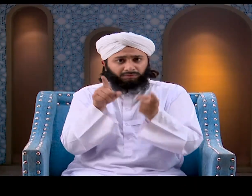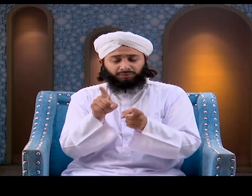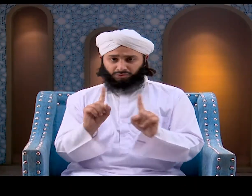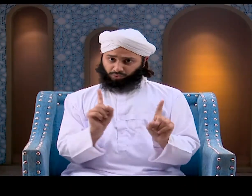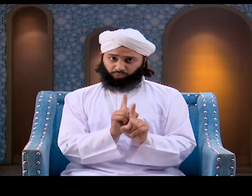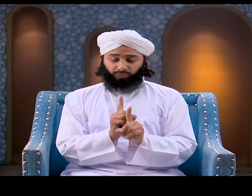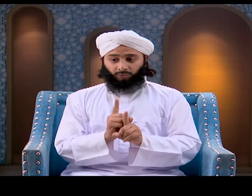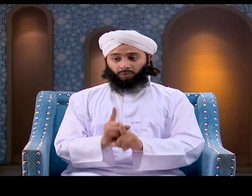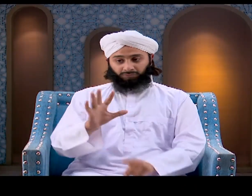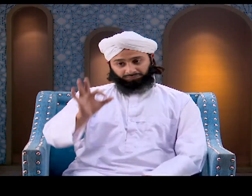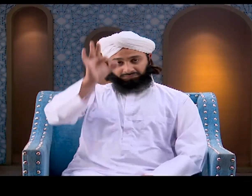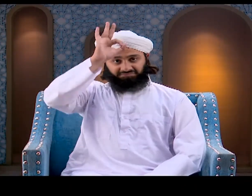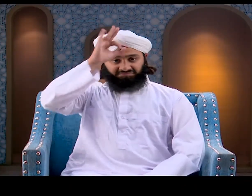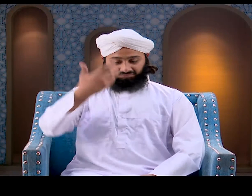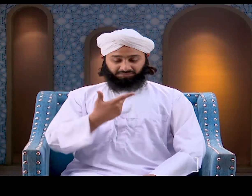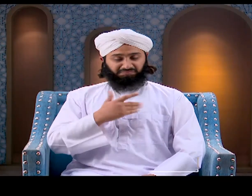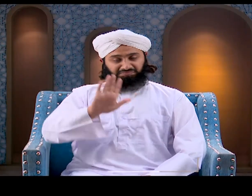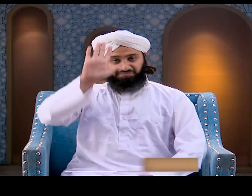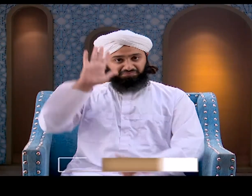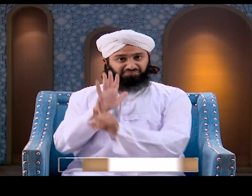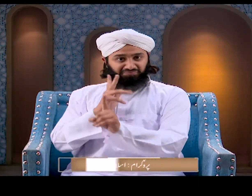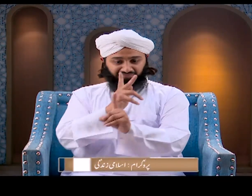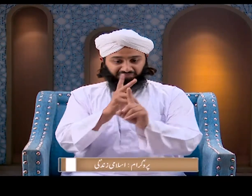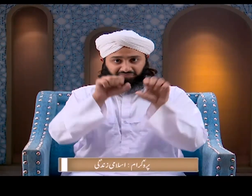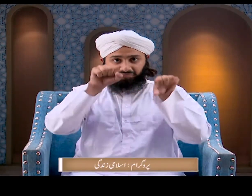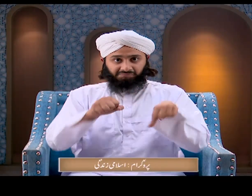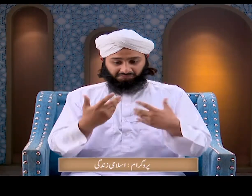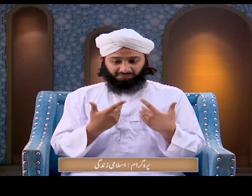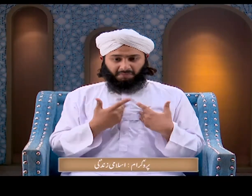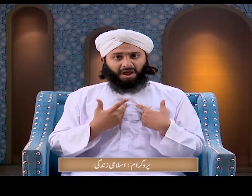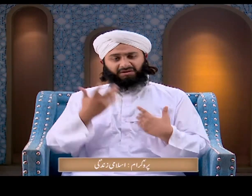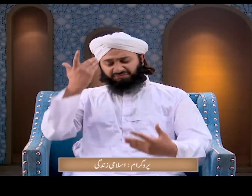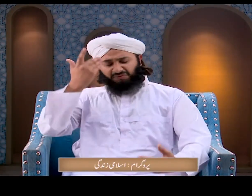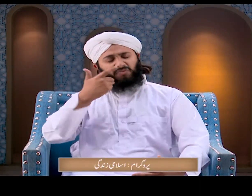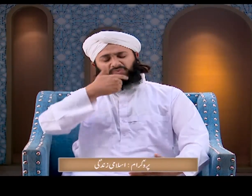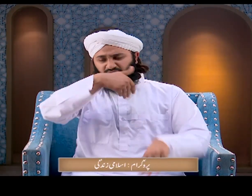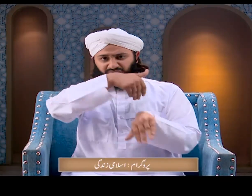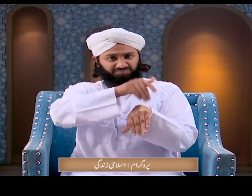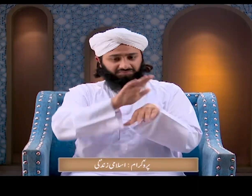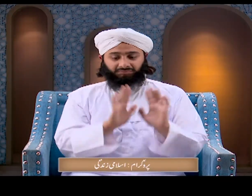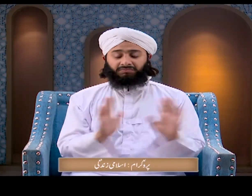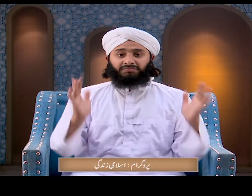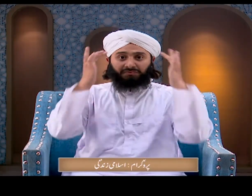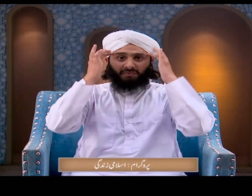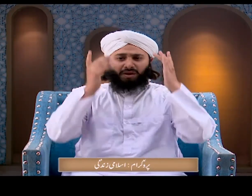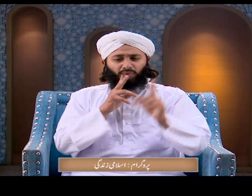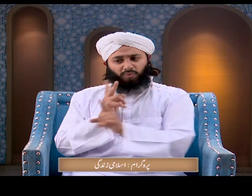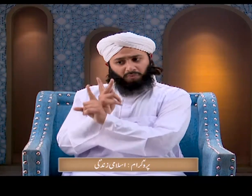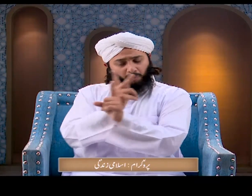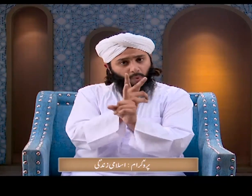تھا. عہدے اور منصب کا نشہ اس کے سر پر جاتو کی طرح سوار تھا. جب اس نے دیکھا کہ ایک شخص اسے نصیحت کر رہا ہے تو تیور